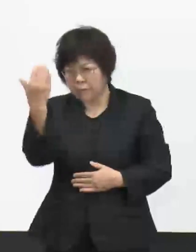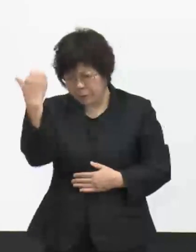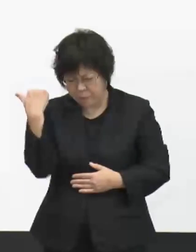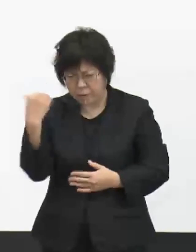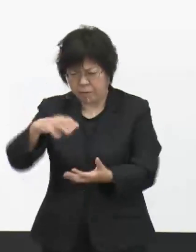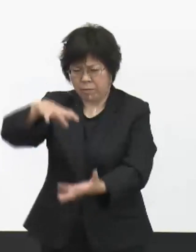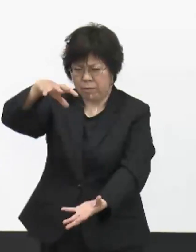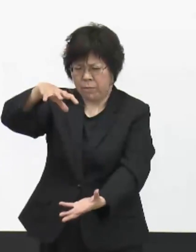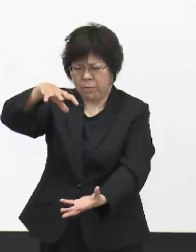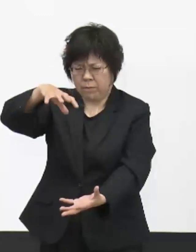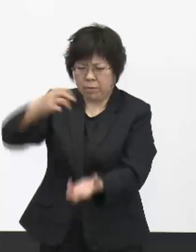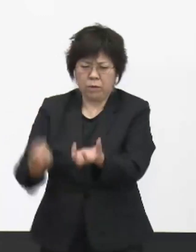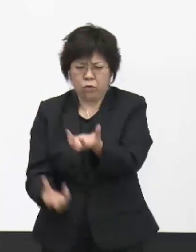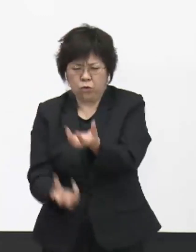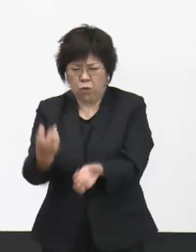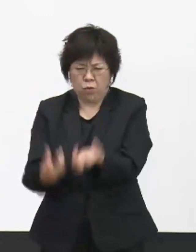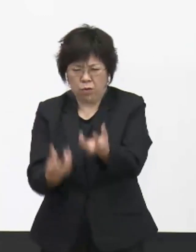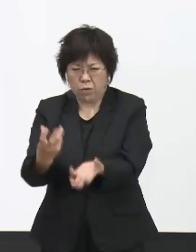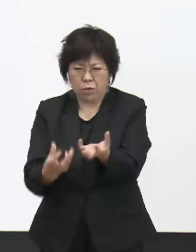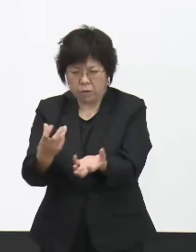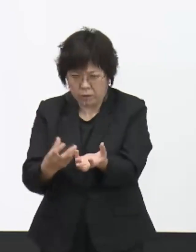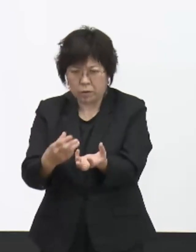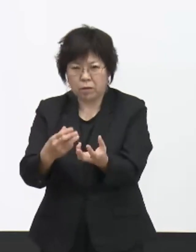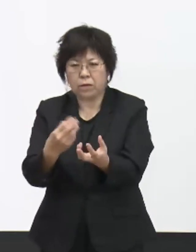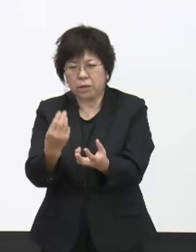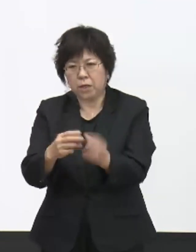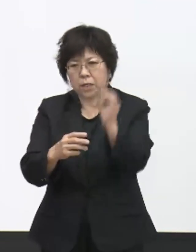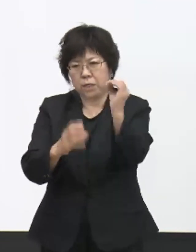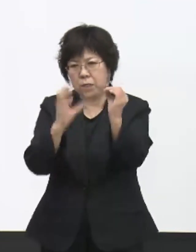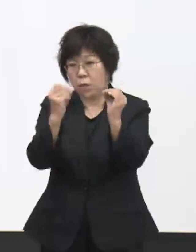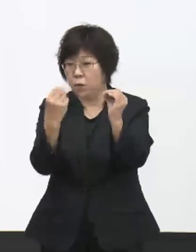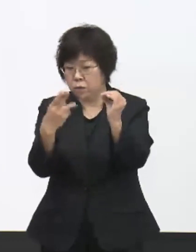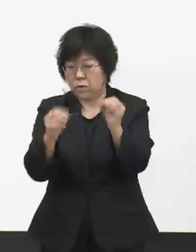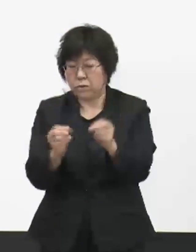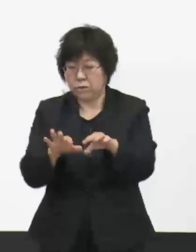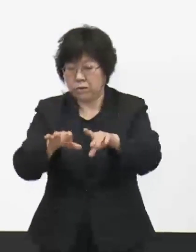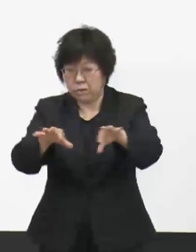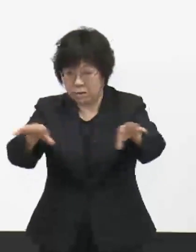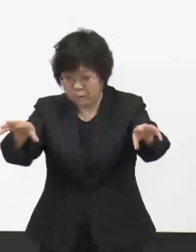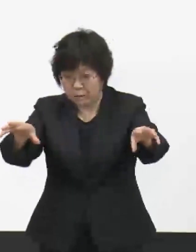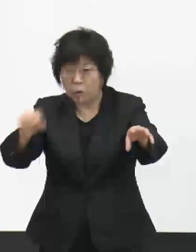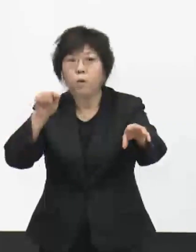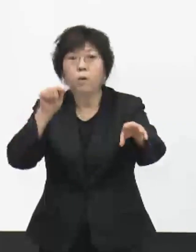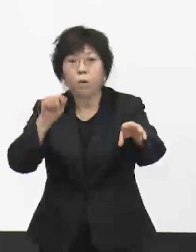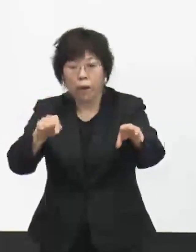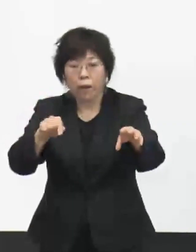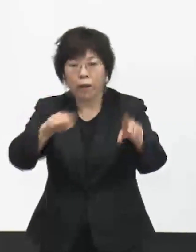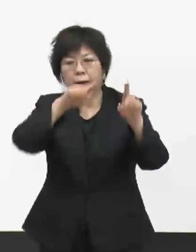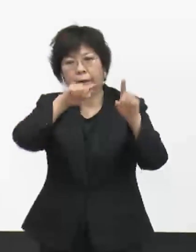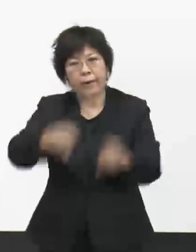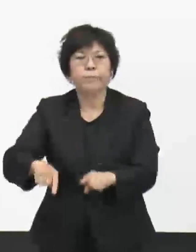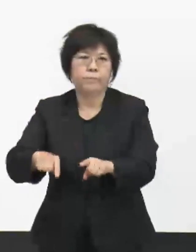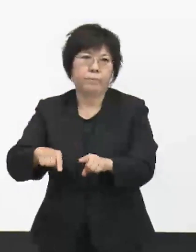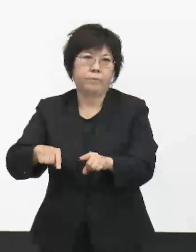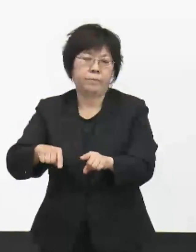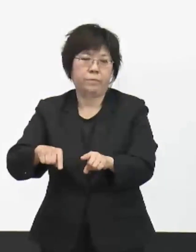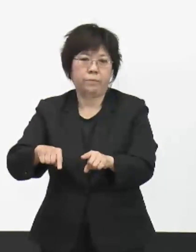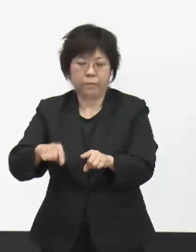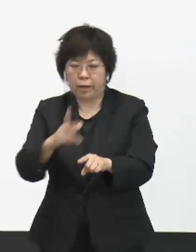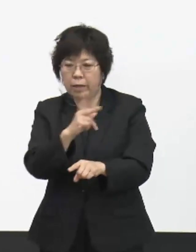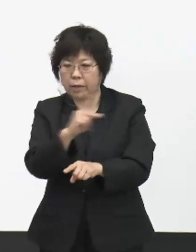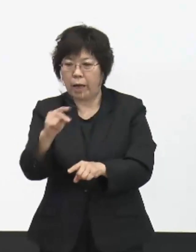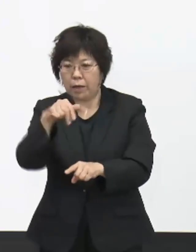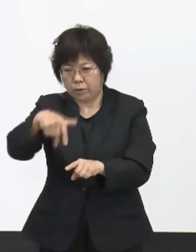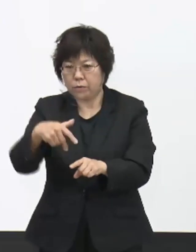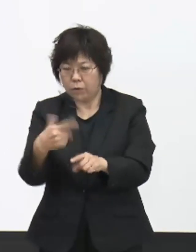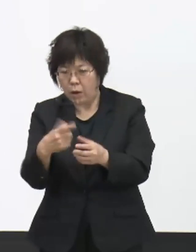する温室効果ガスは、原油をされてガスを売って使うために、結局この